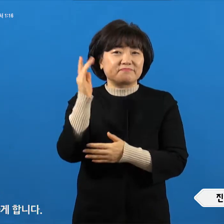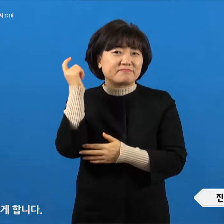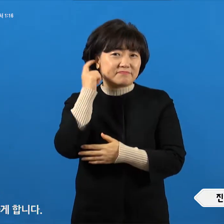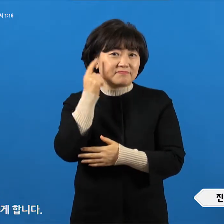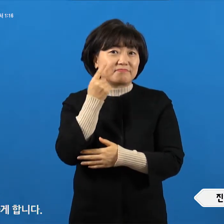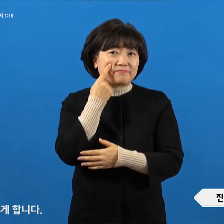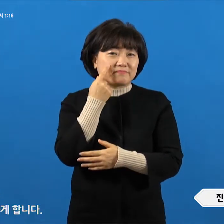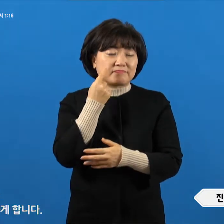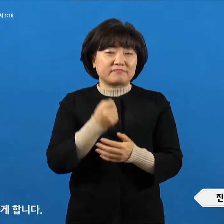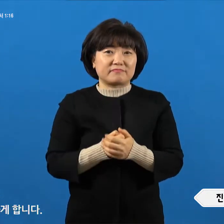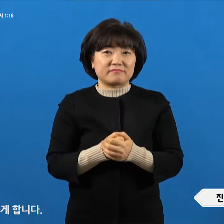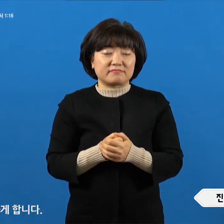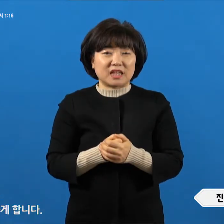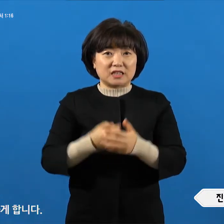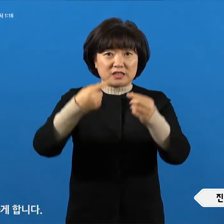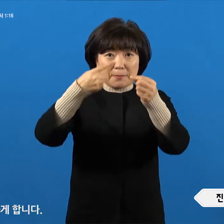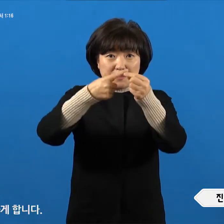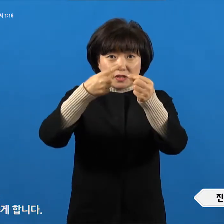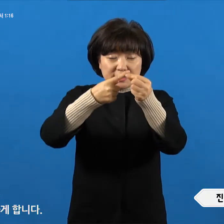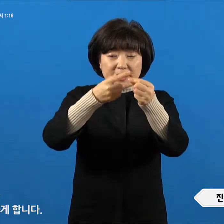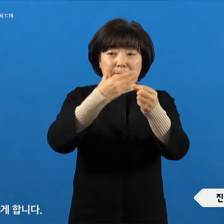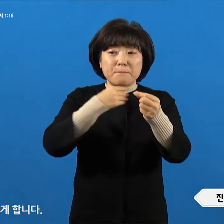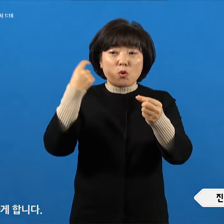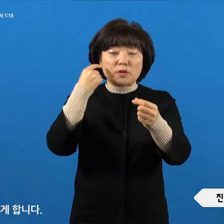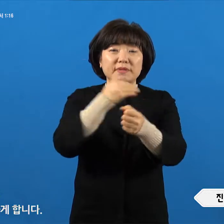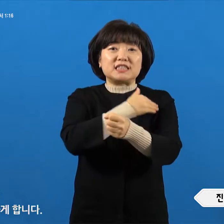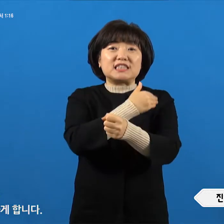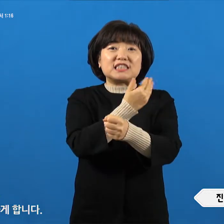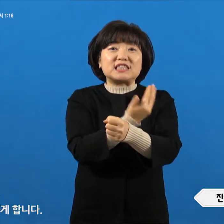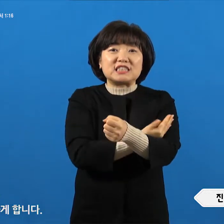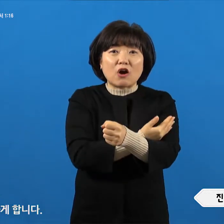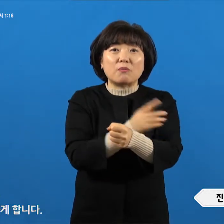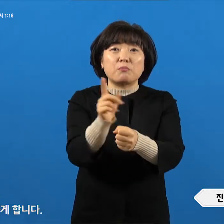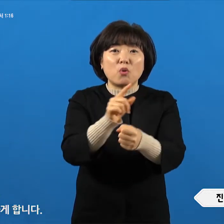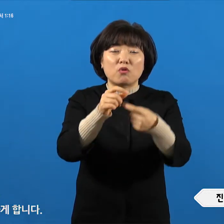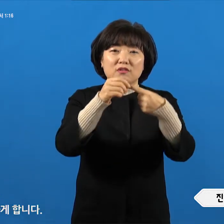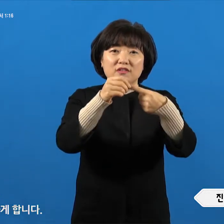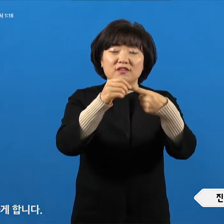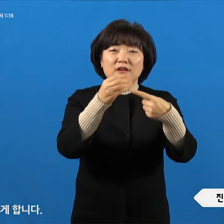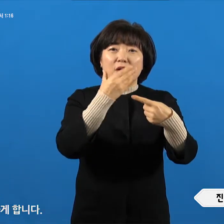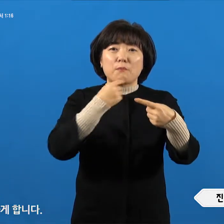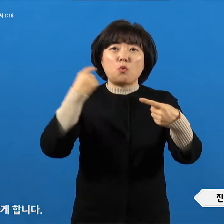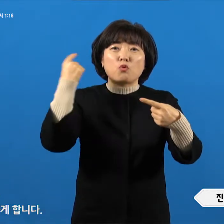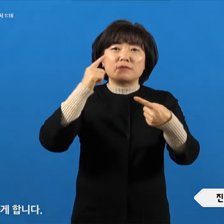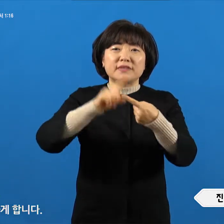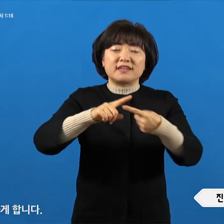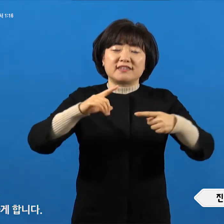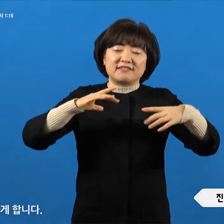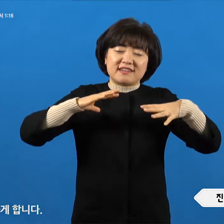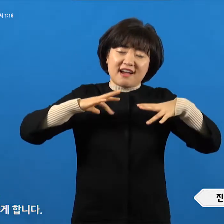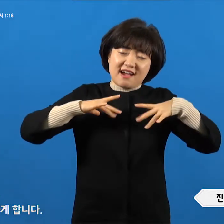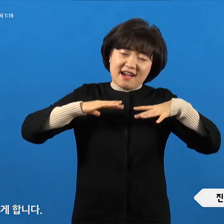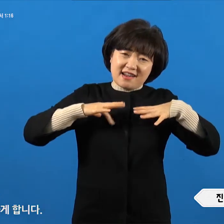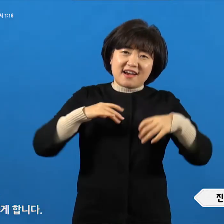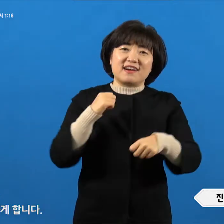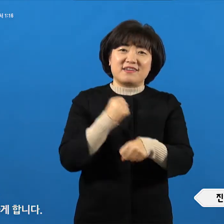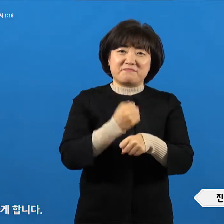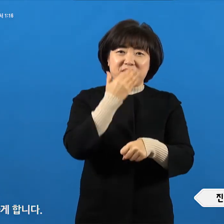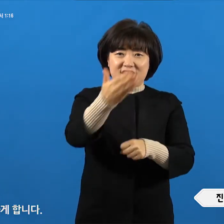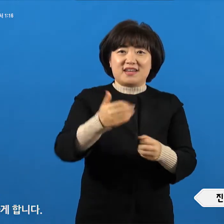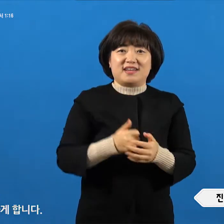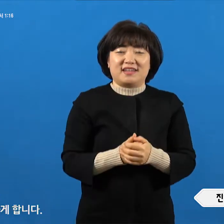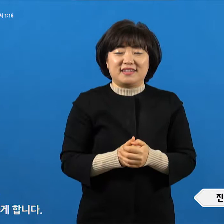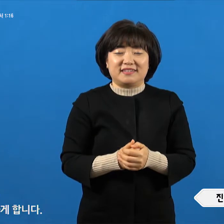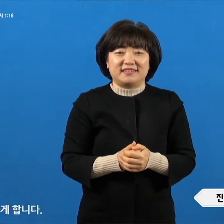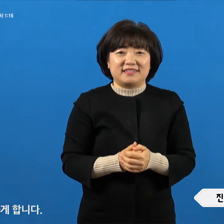첫 번째로 복음의 능력은 복음을 자랑하게 합니다. 오늘 본문 사도 바울은